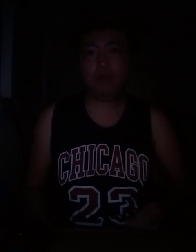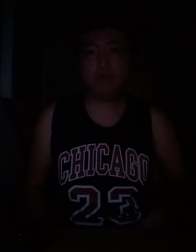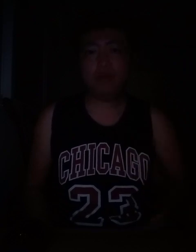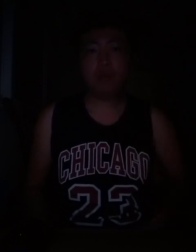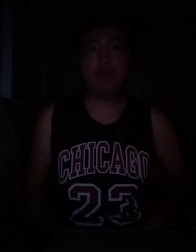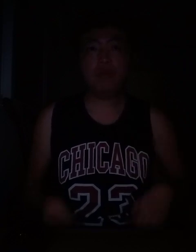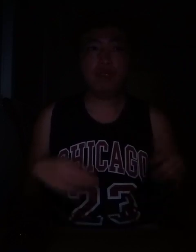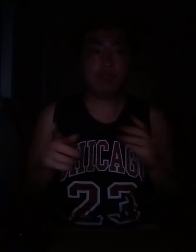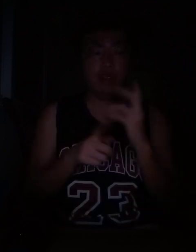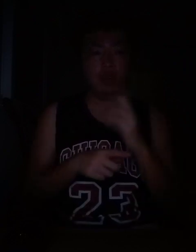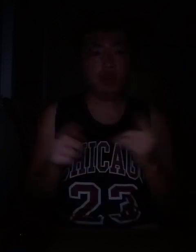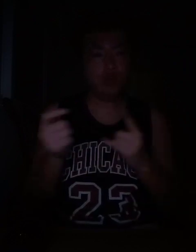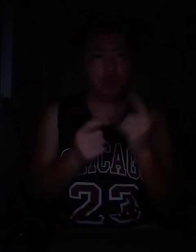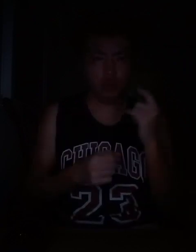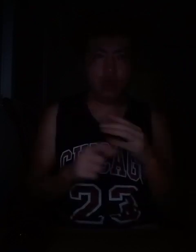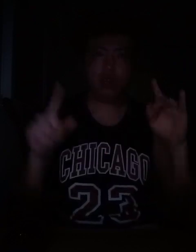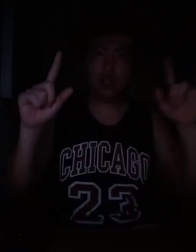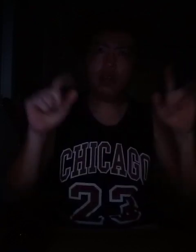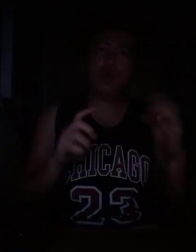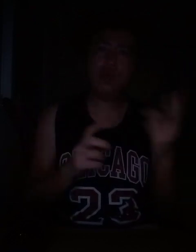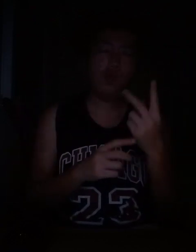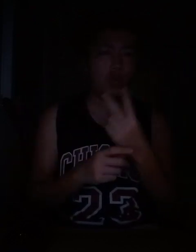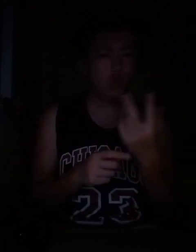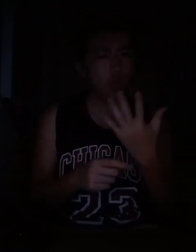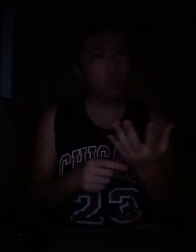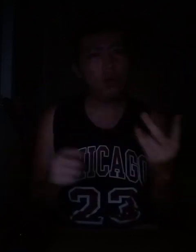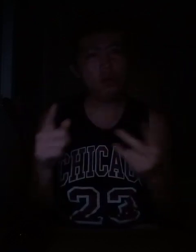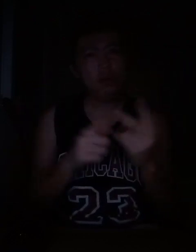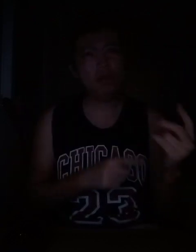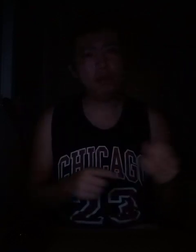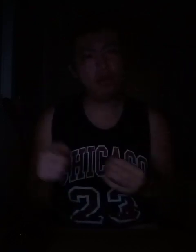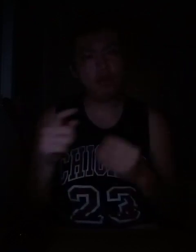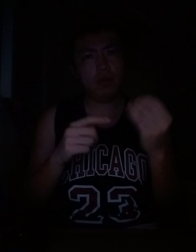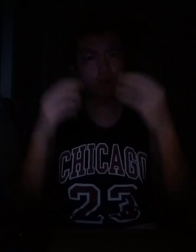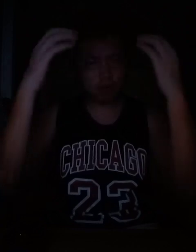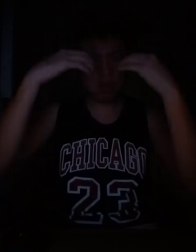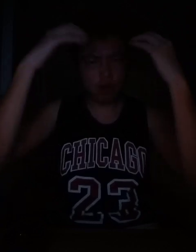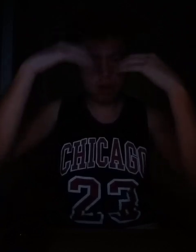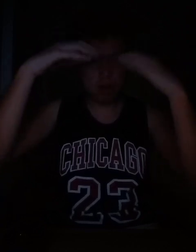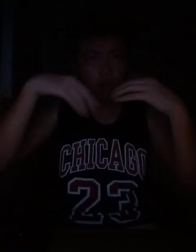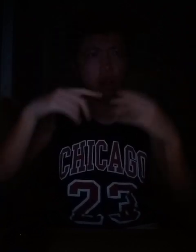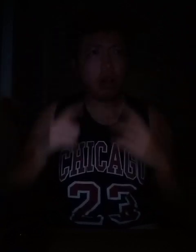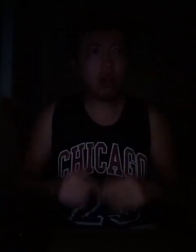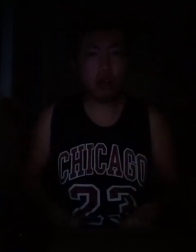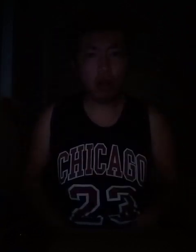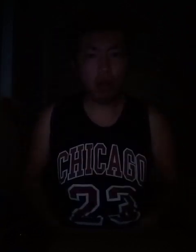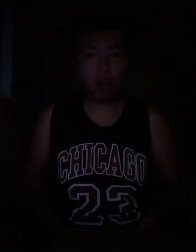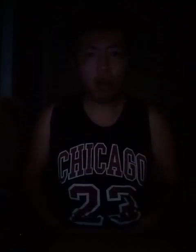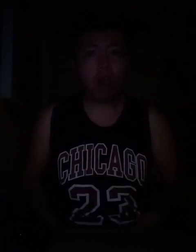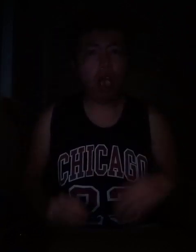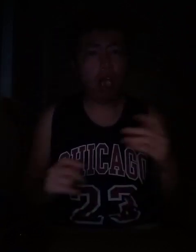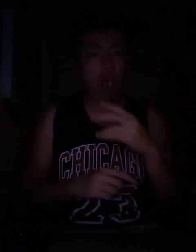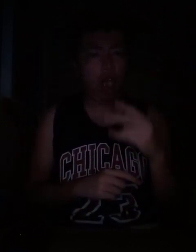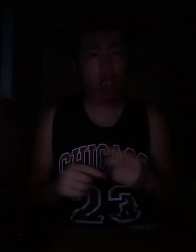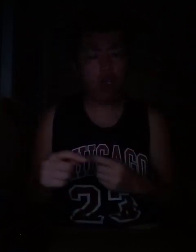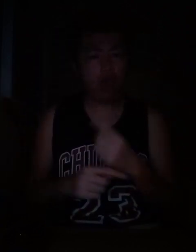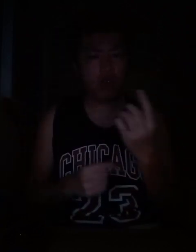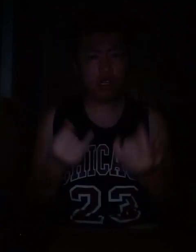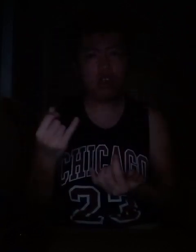네, 부산은 오늘 낮 최고 기온이 35도에 육박할 정도로 폭염이 기승을 부렸습니다. 하지만 내일 오후 6시부로